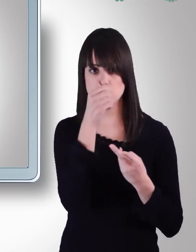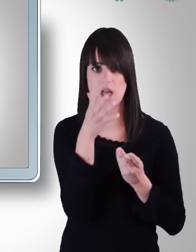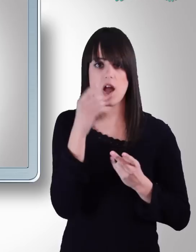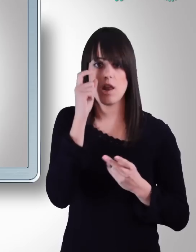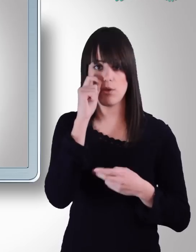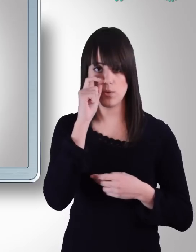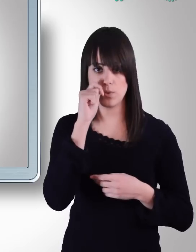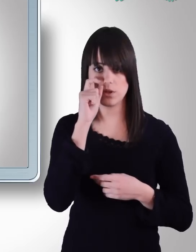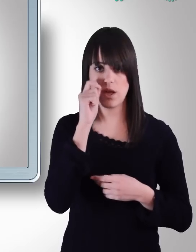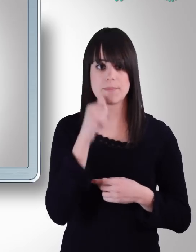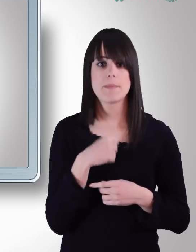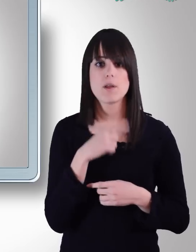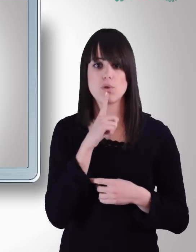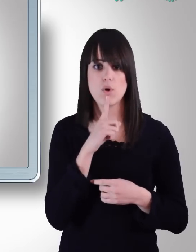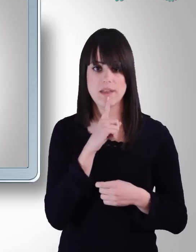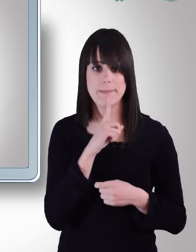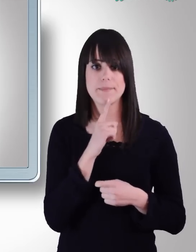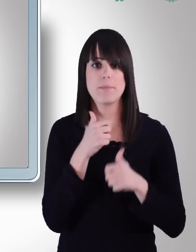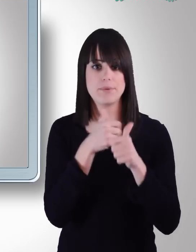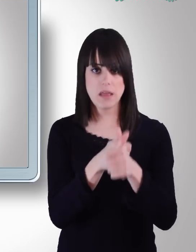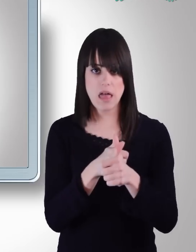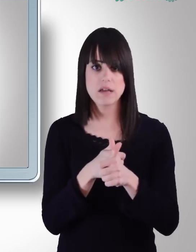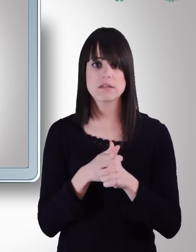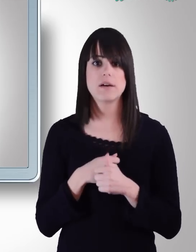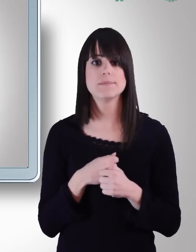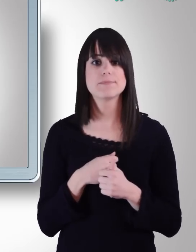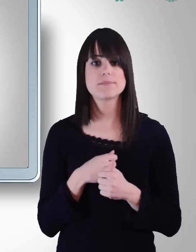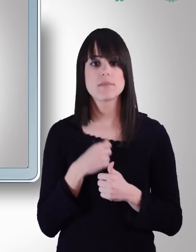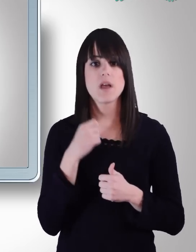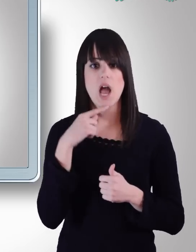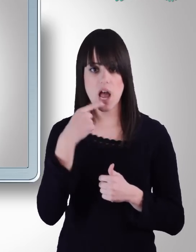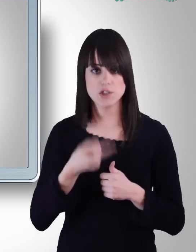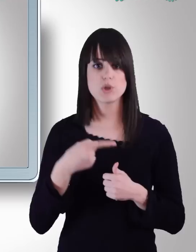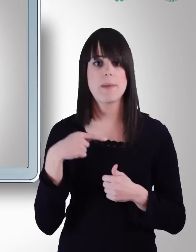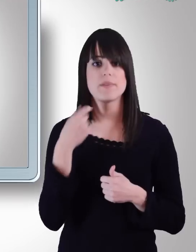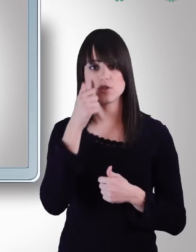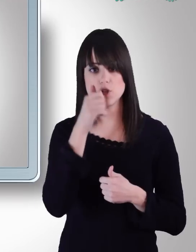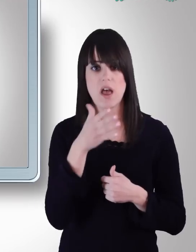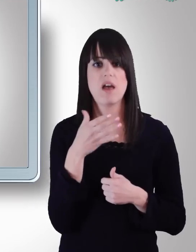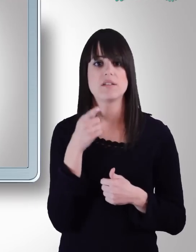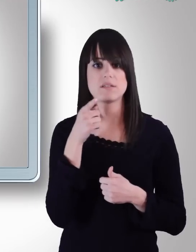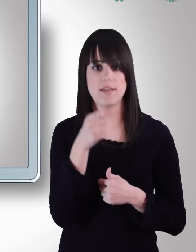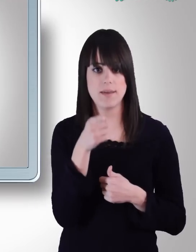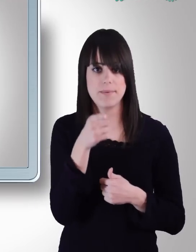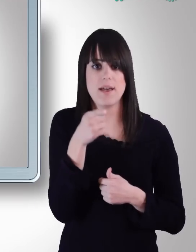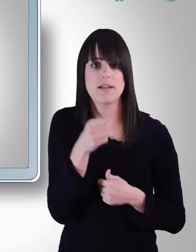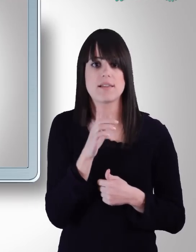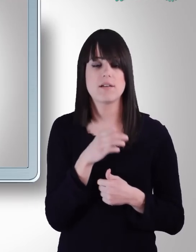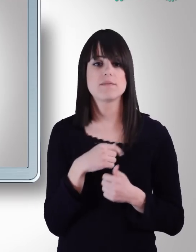pratite. Šta su oni lajkovali, šta su vam komentarisali na vaše fotografije i sl.